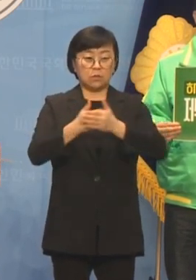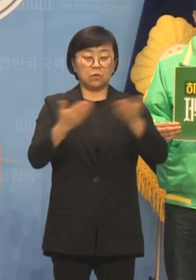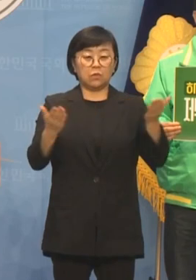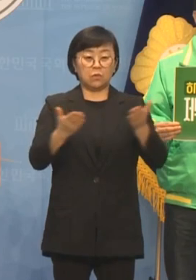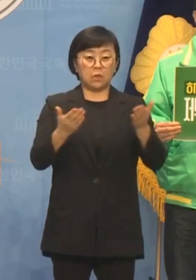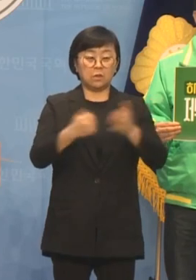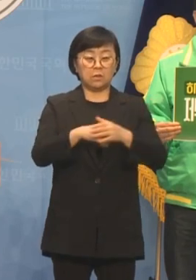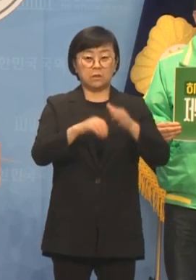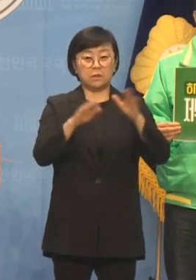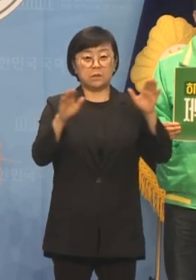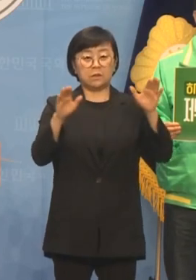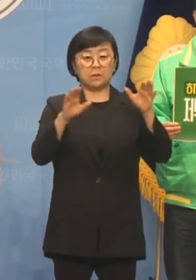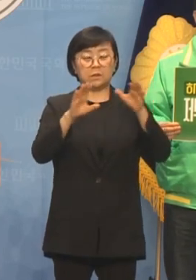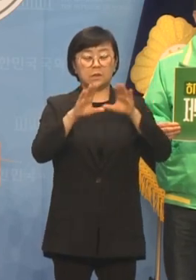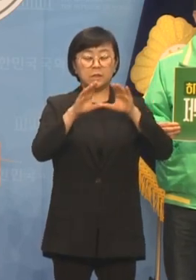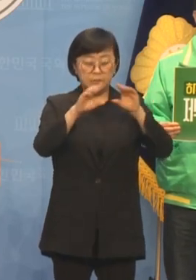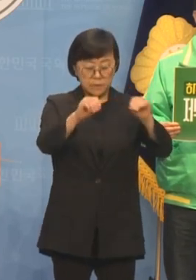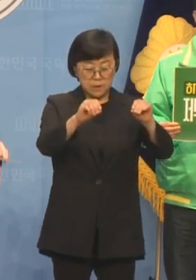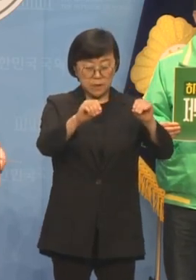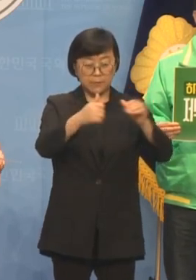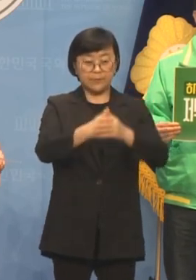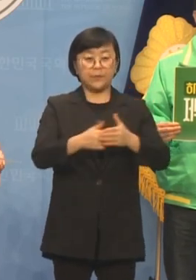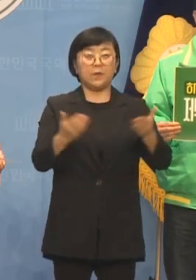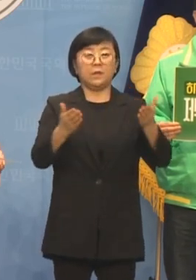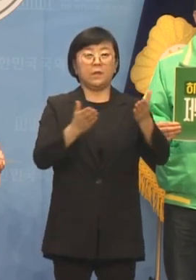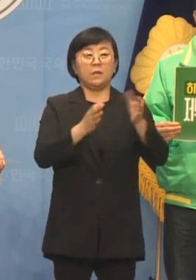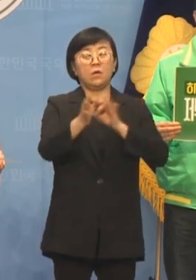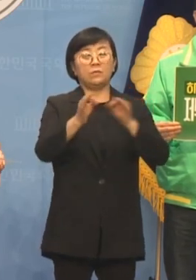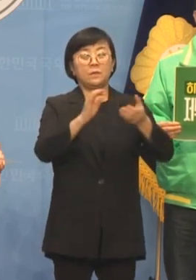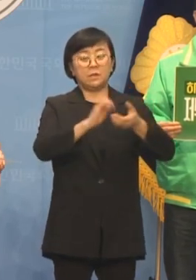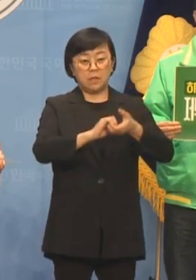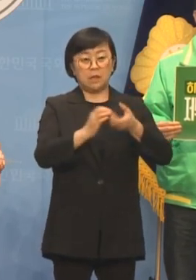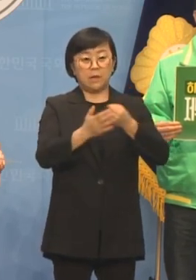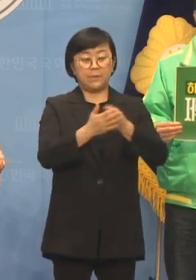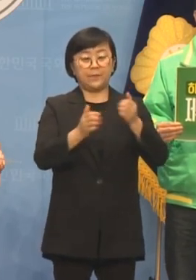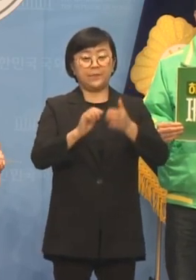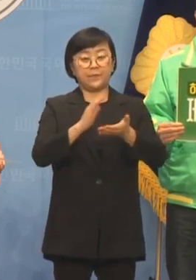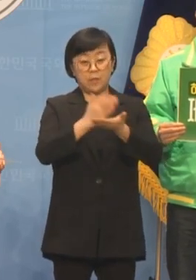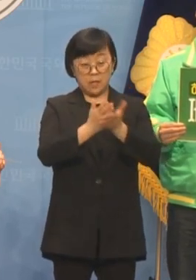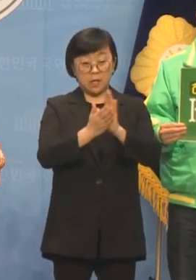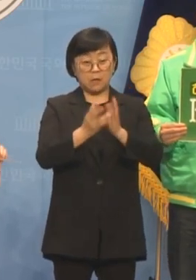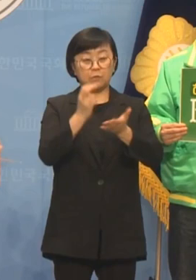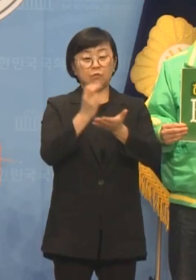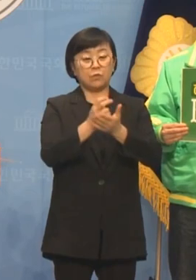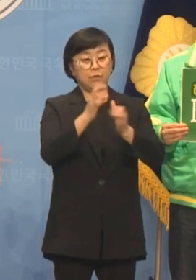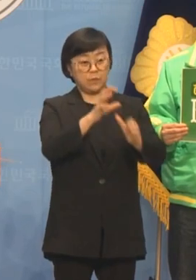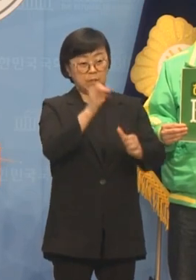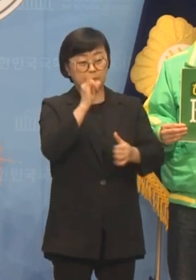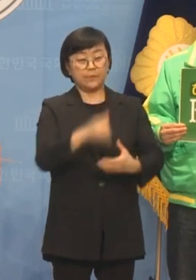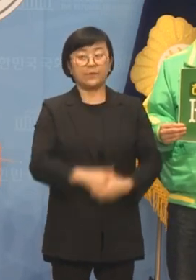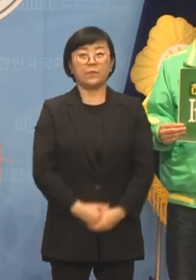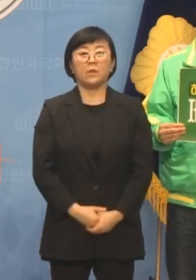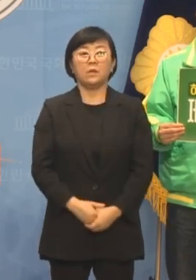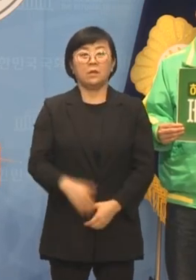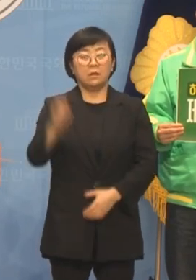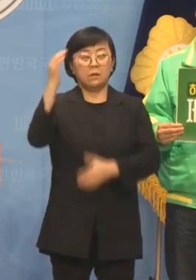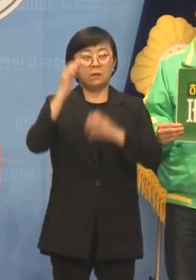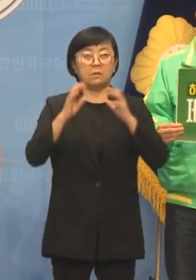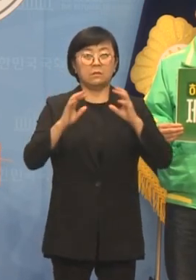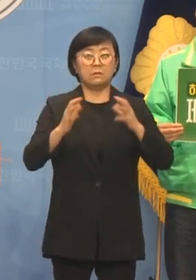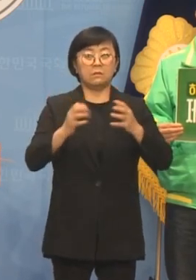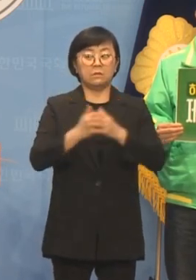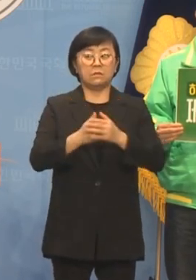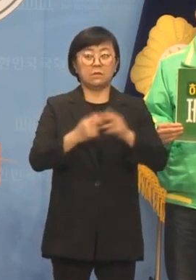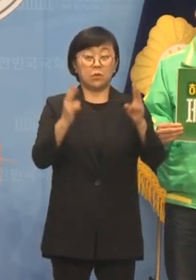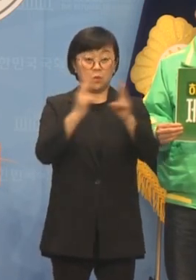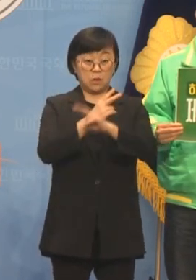연속 심동지 제한 등 다양한 규제 장치를 두고 있습니다 그러나 우리 대한민국은